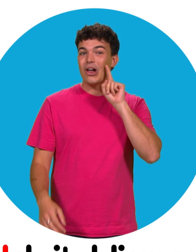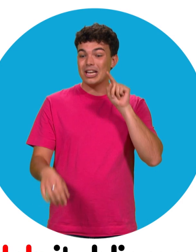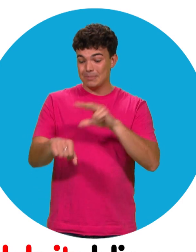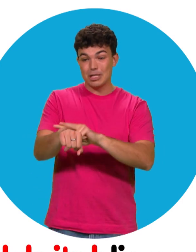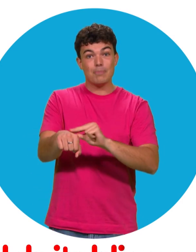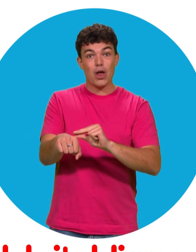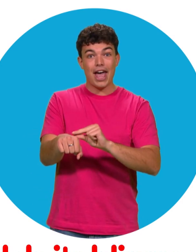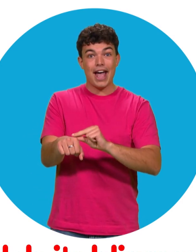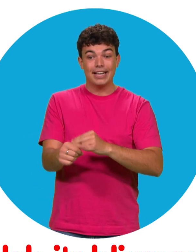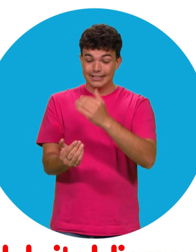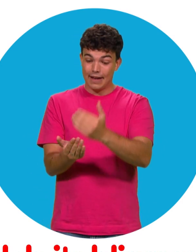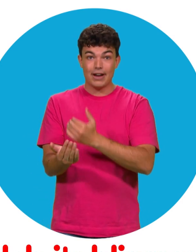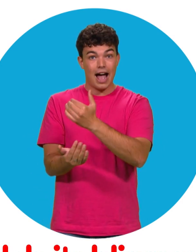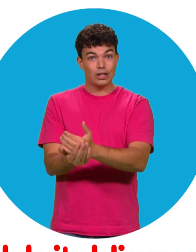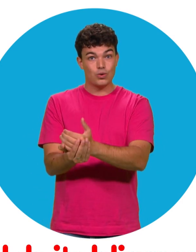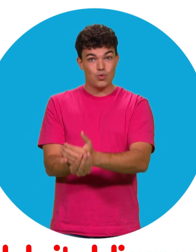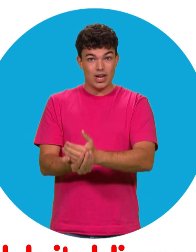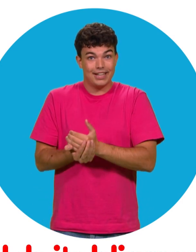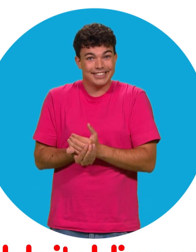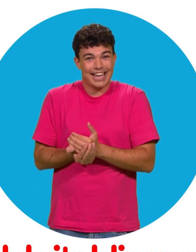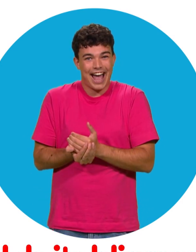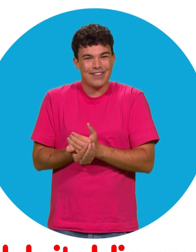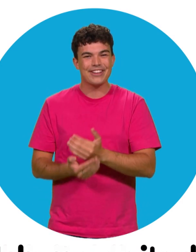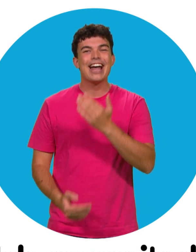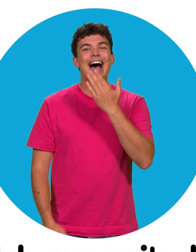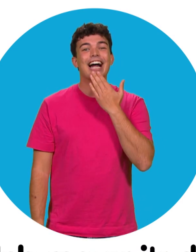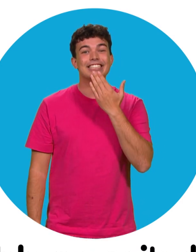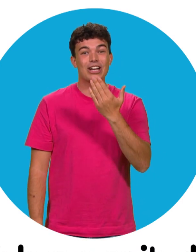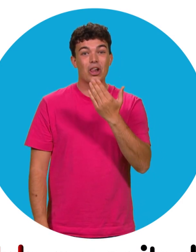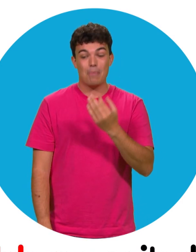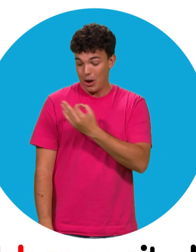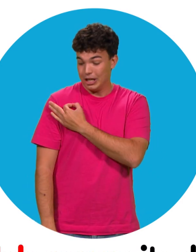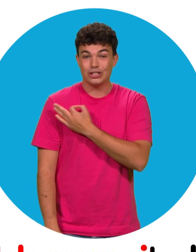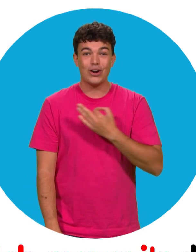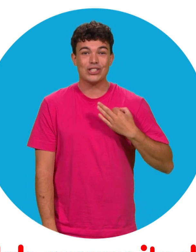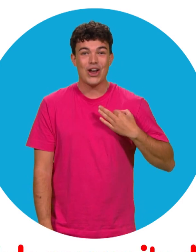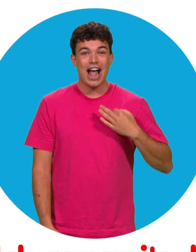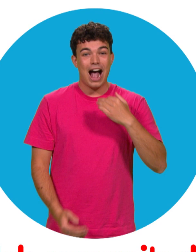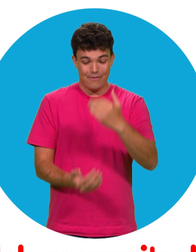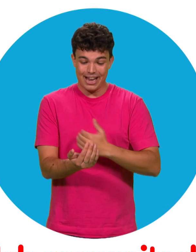Diolch i'r Plismones am fy nhadw I yn saff. A diolch mawr